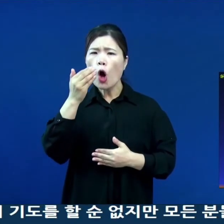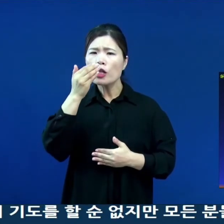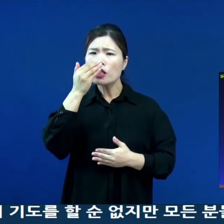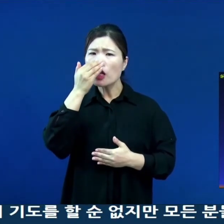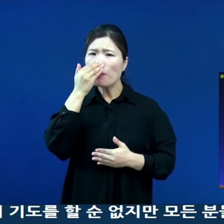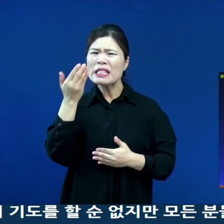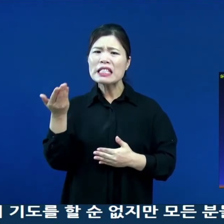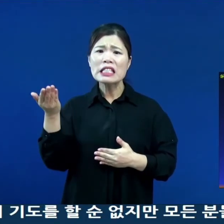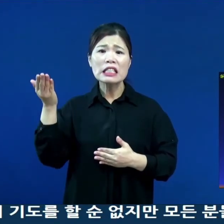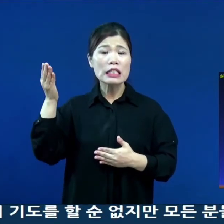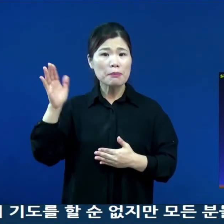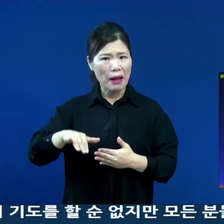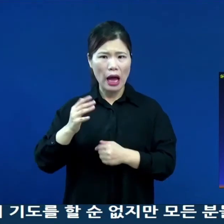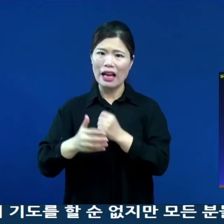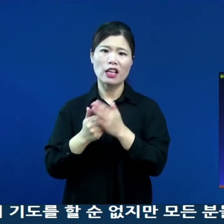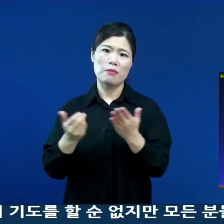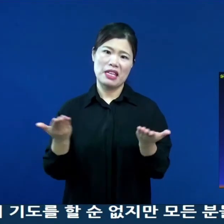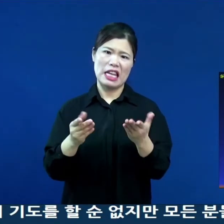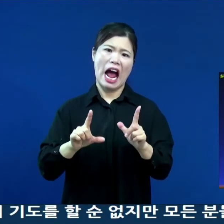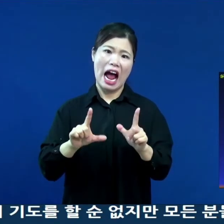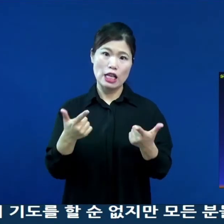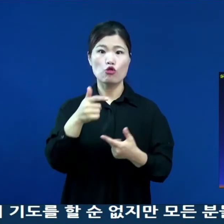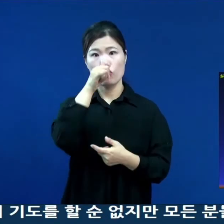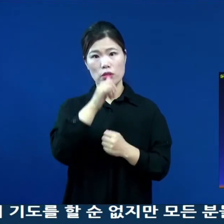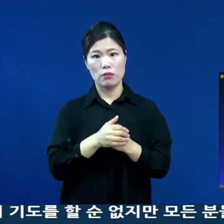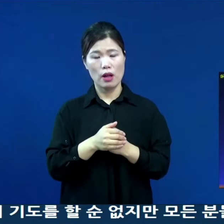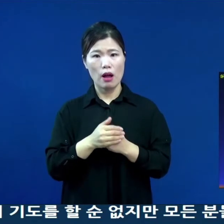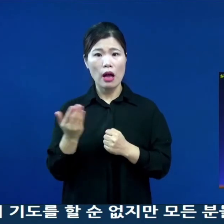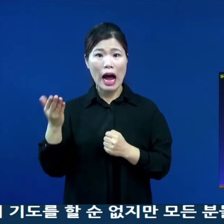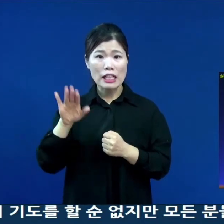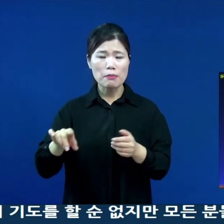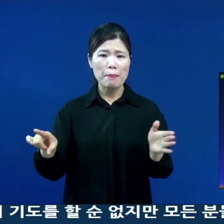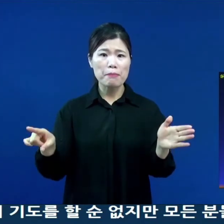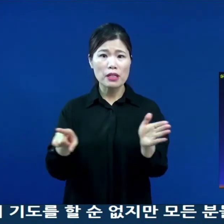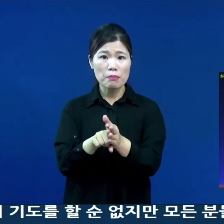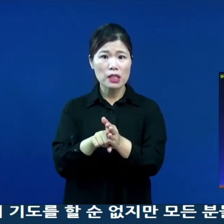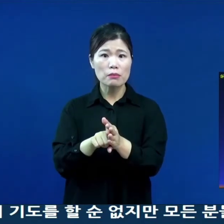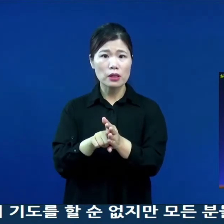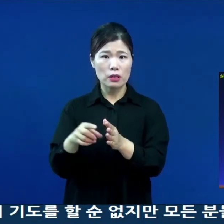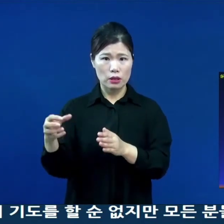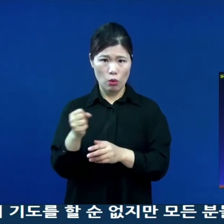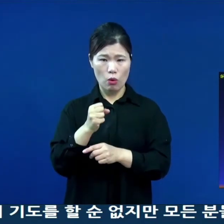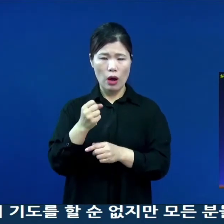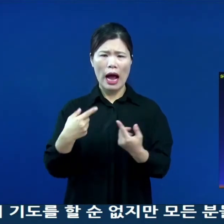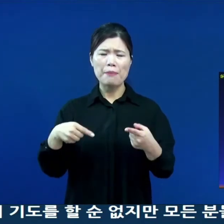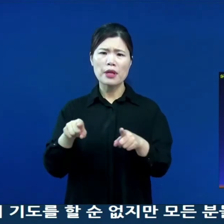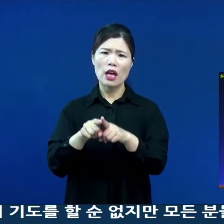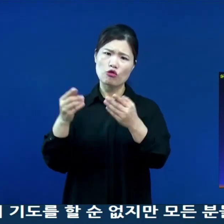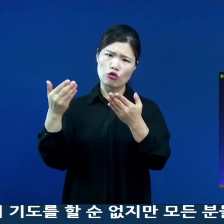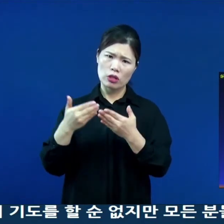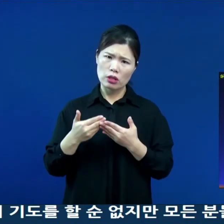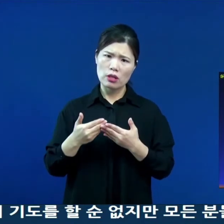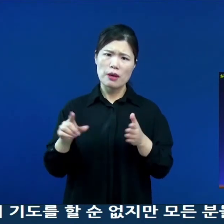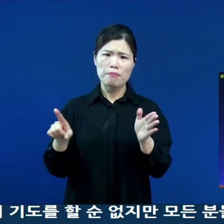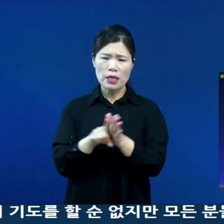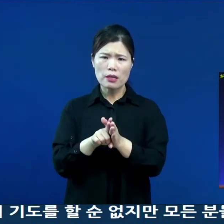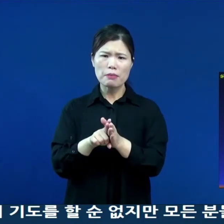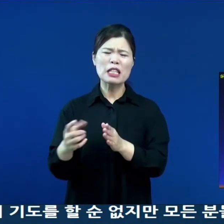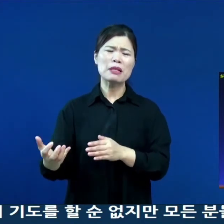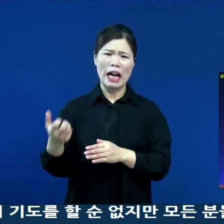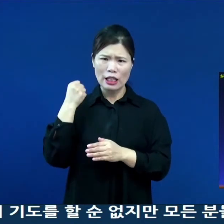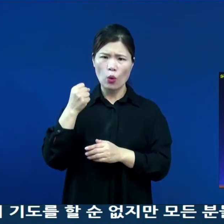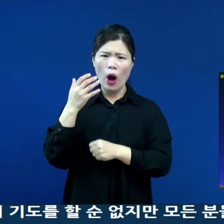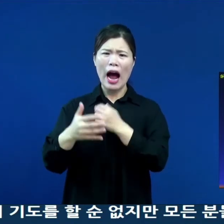되는 겁니다. 그런데 믿는 믿음으로 함께 하시는 예수님, 그 믿는 믿음으로 하나님이 그